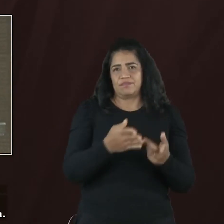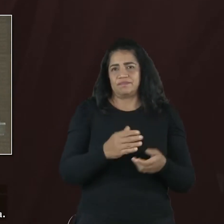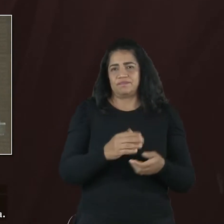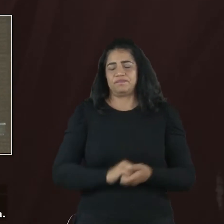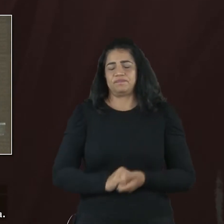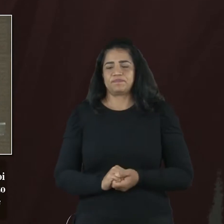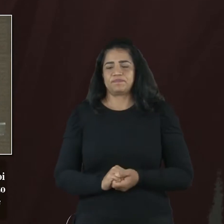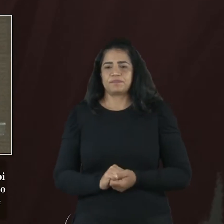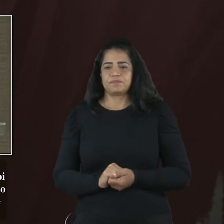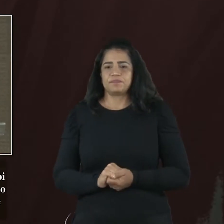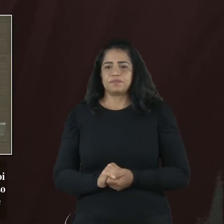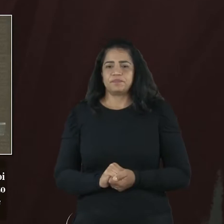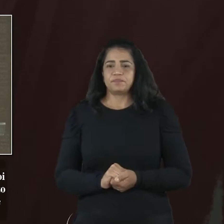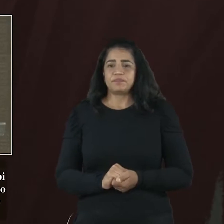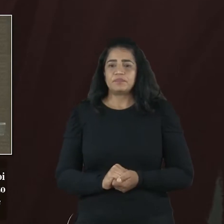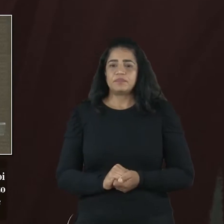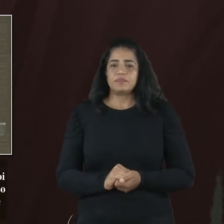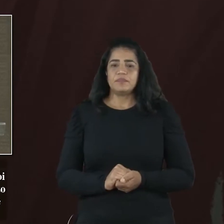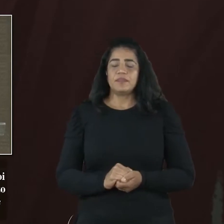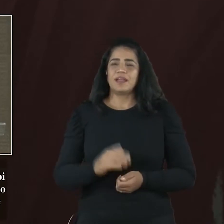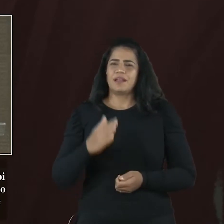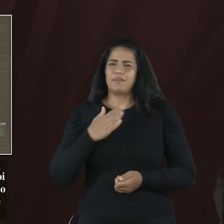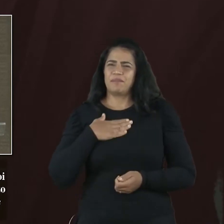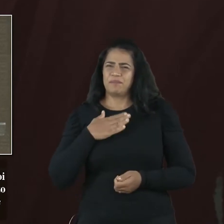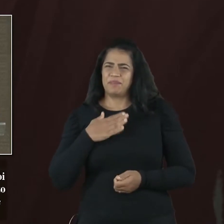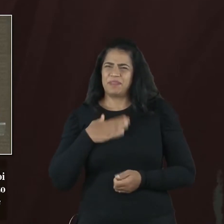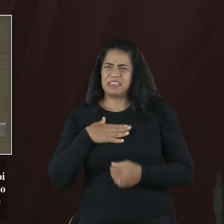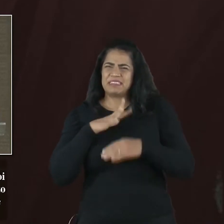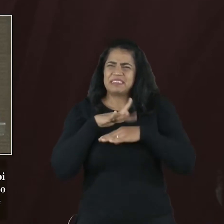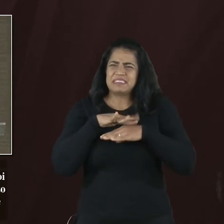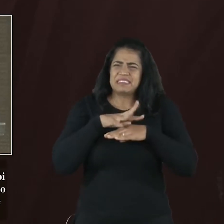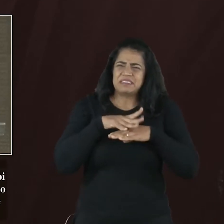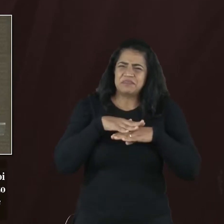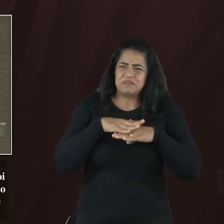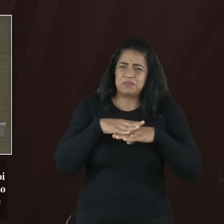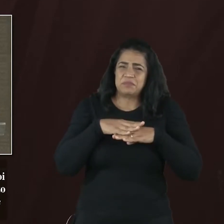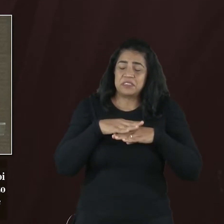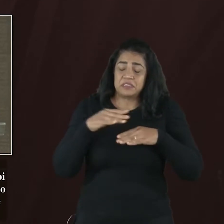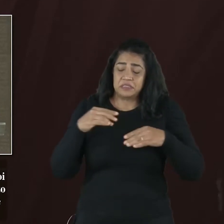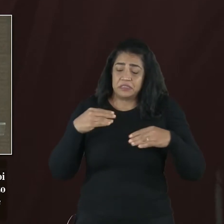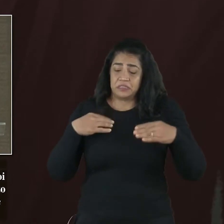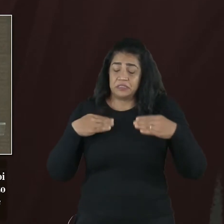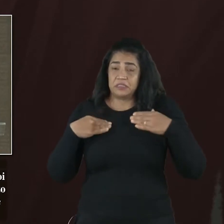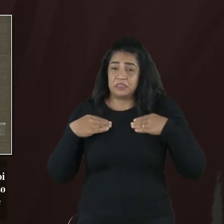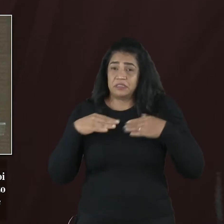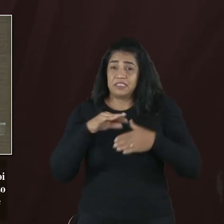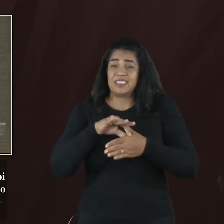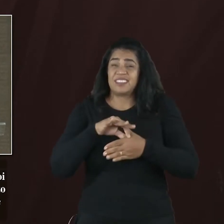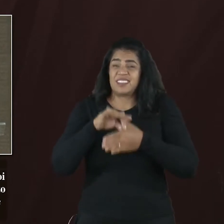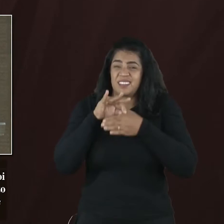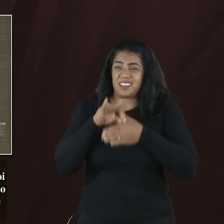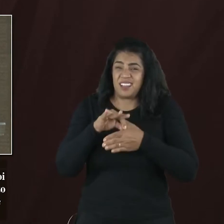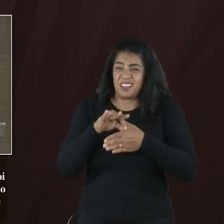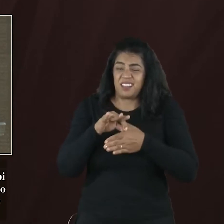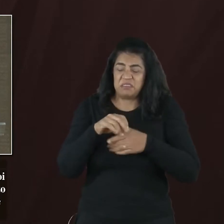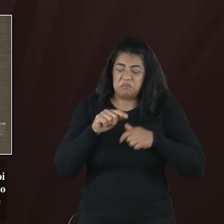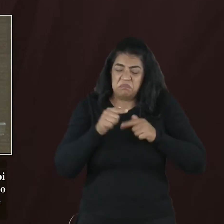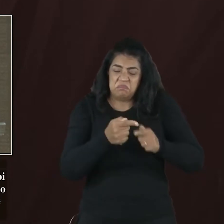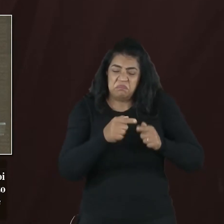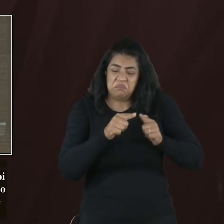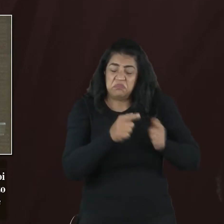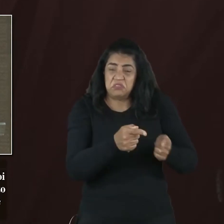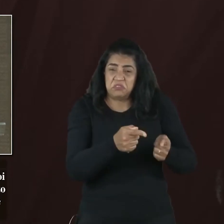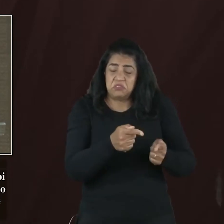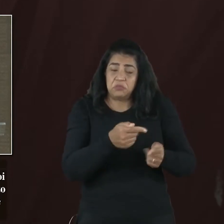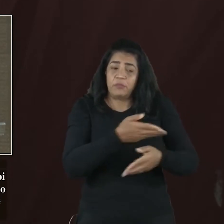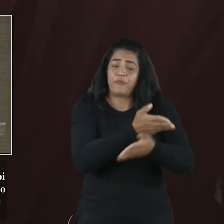E posto que a minha enfermidade na carne vos foi uma tentação, contudo não me revelasse